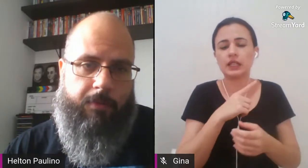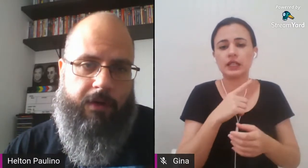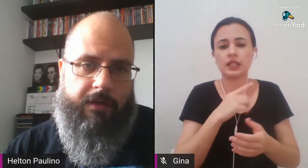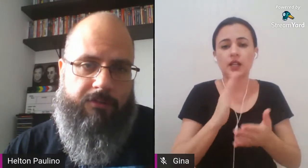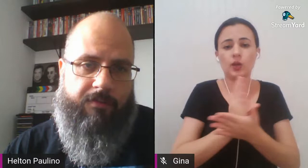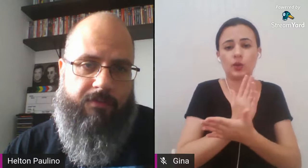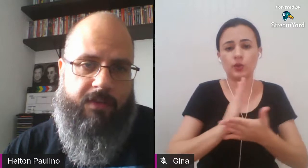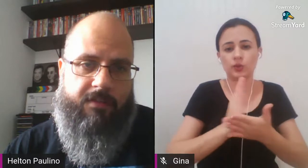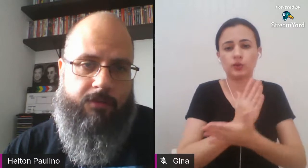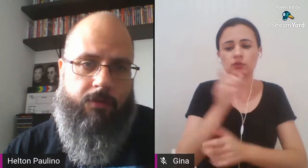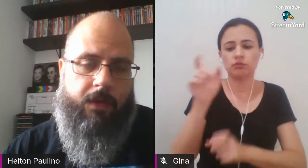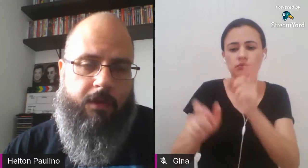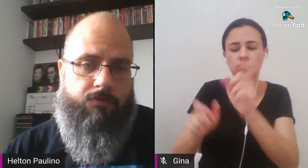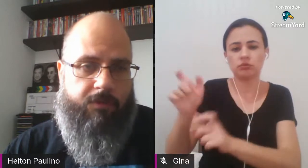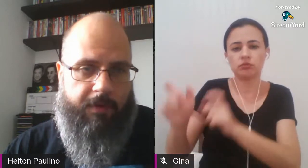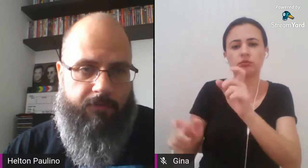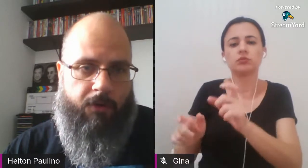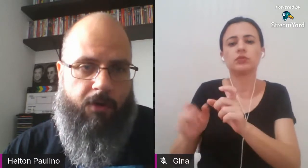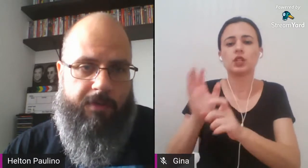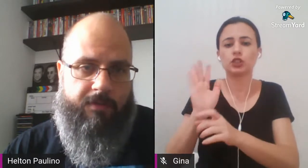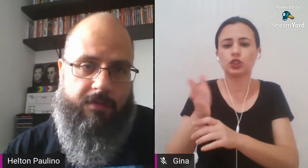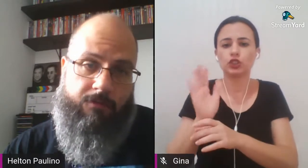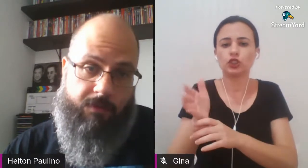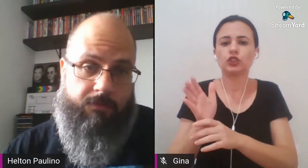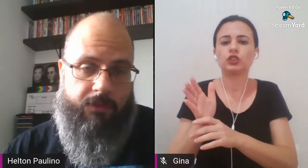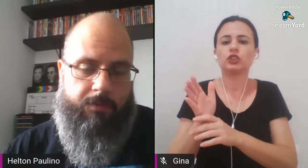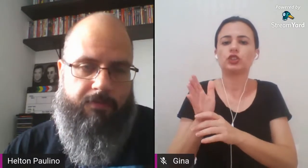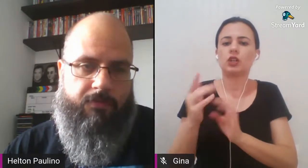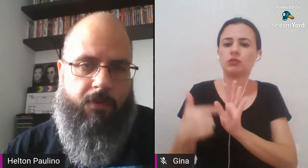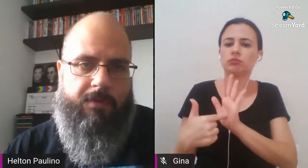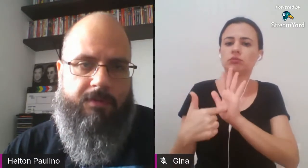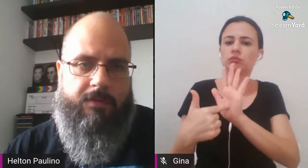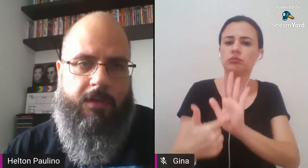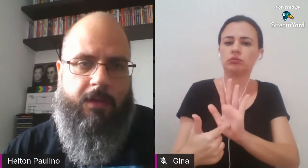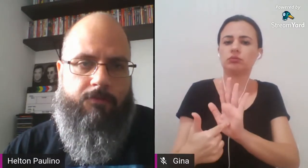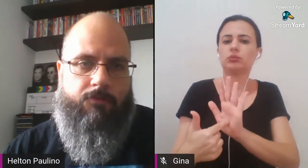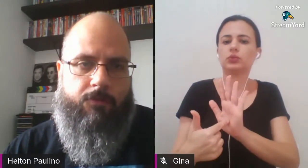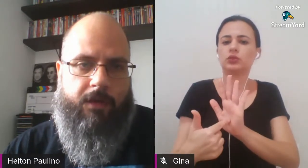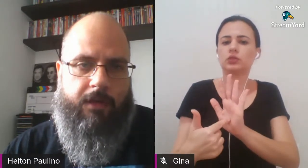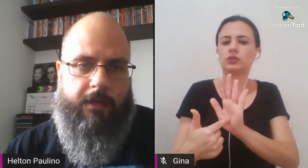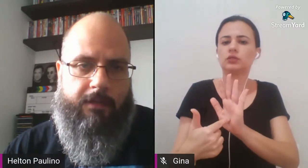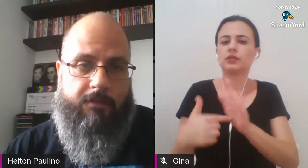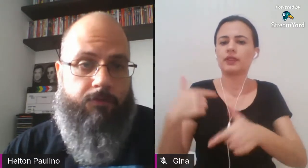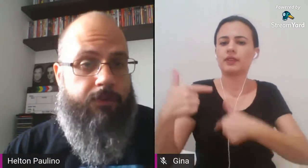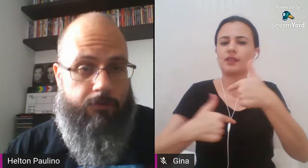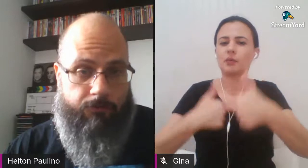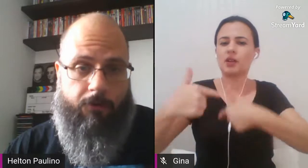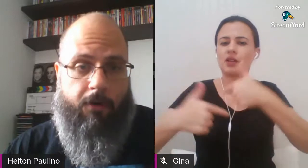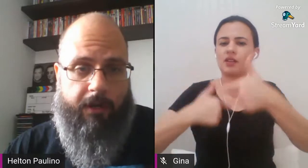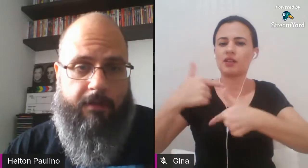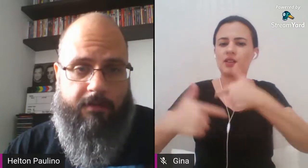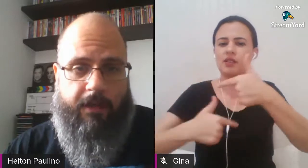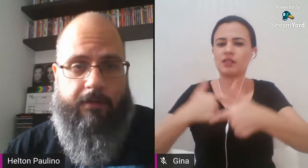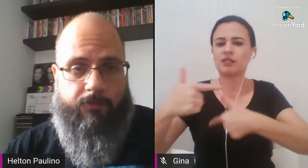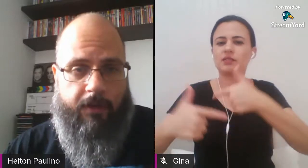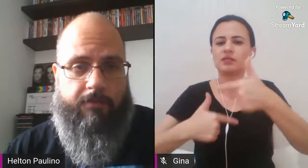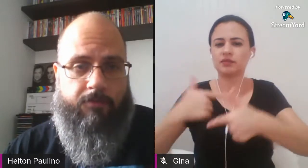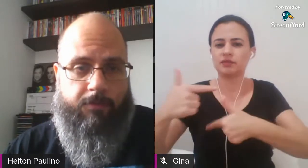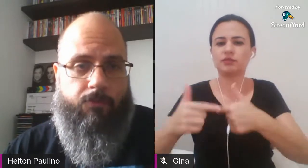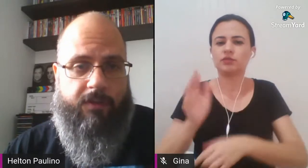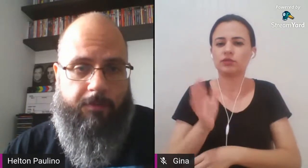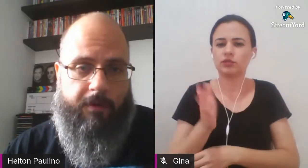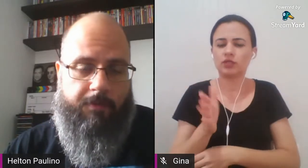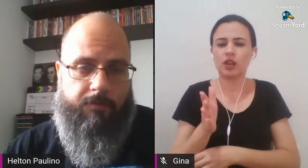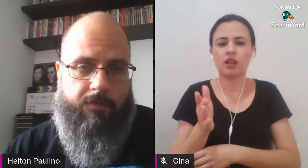arte contemporânea, já vem fazendo suas performances, né? Suas video performances, seus vídeos jockeys, né? Que